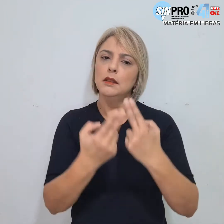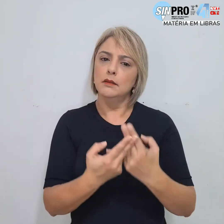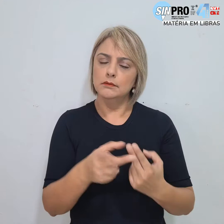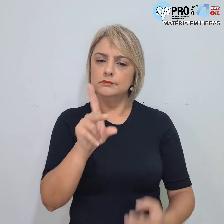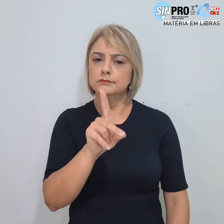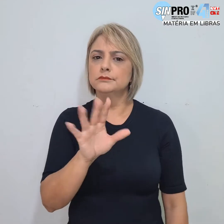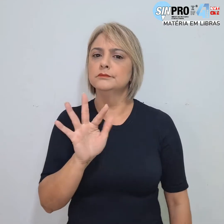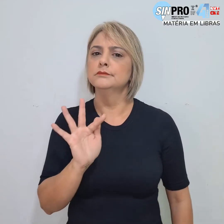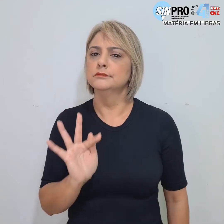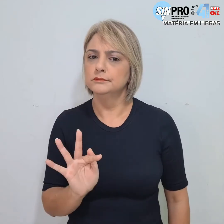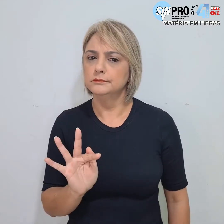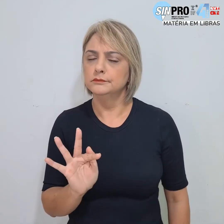do Distrito Federal.